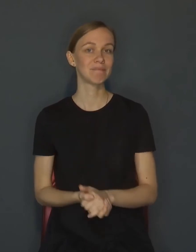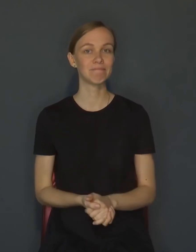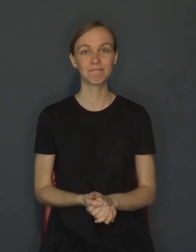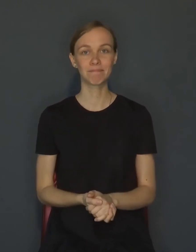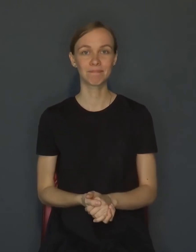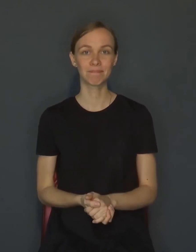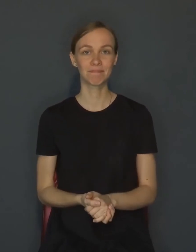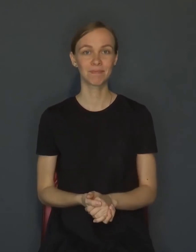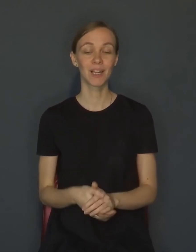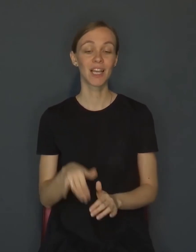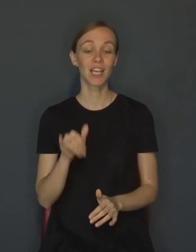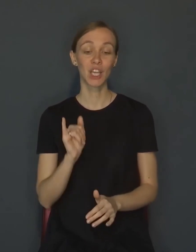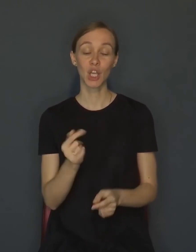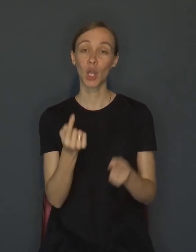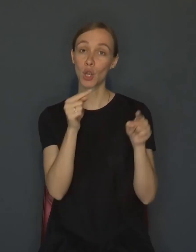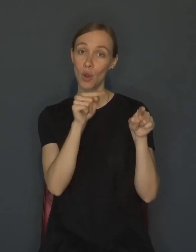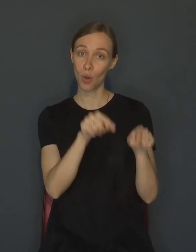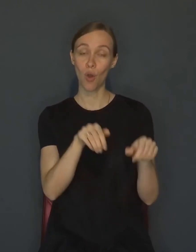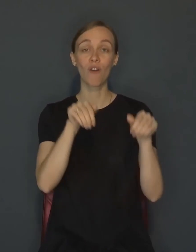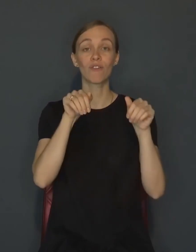І його вирішили перебудувати.